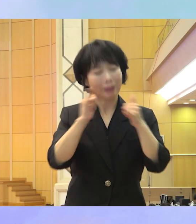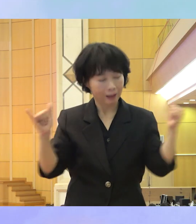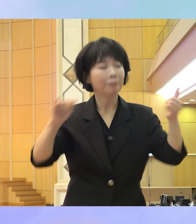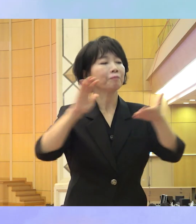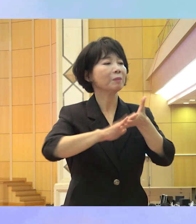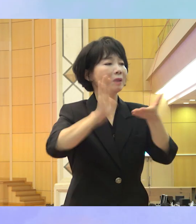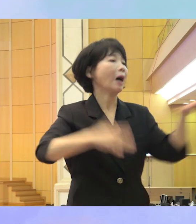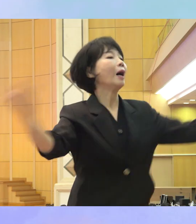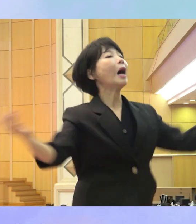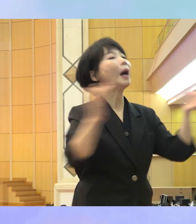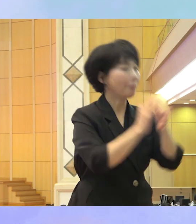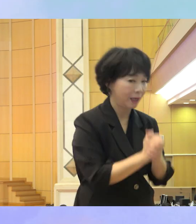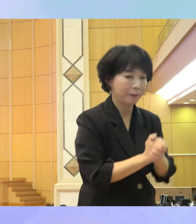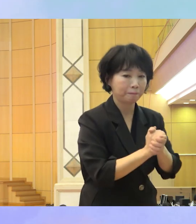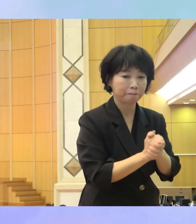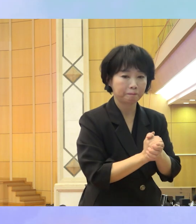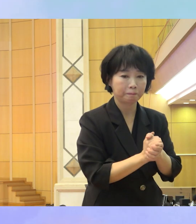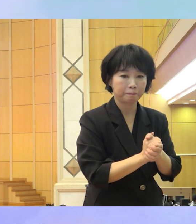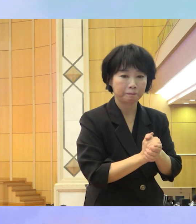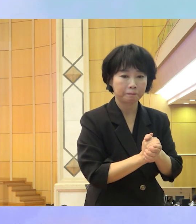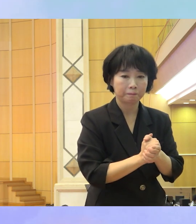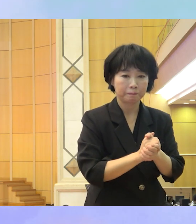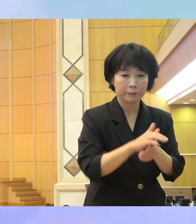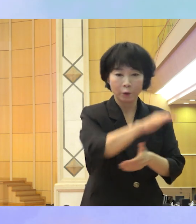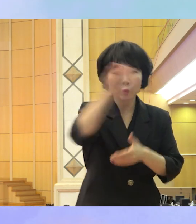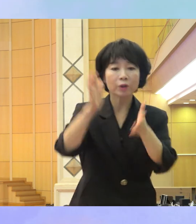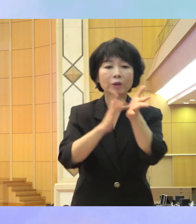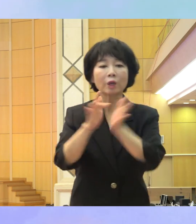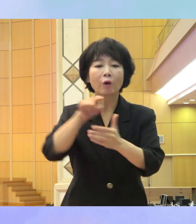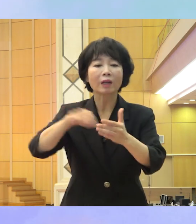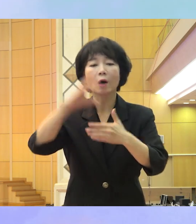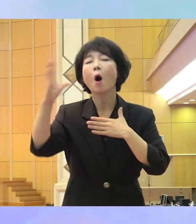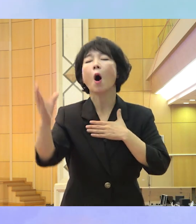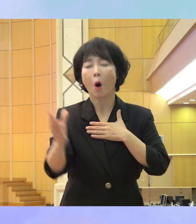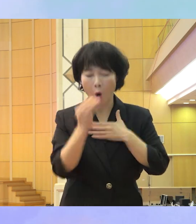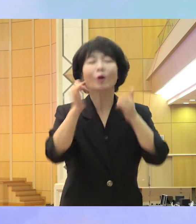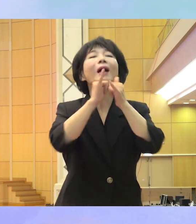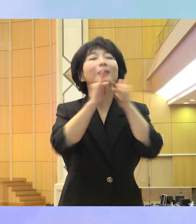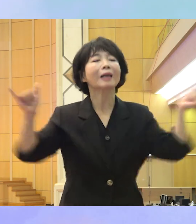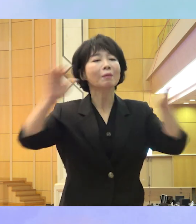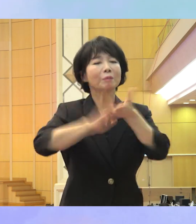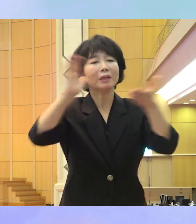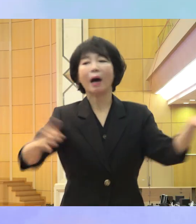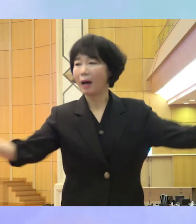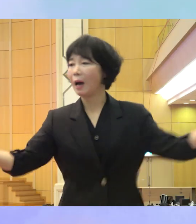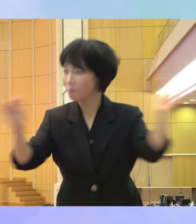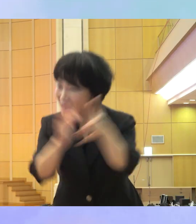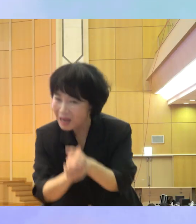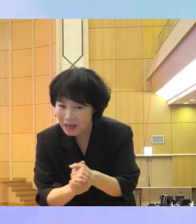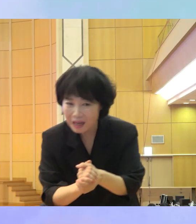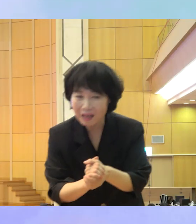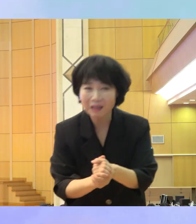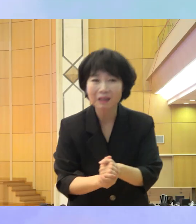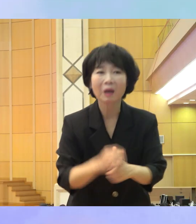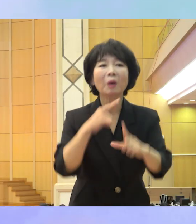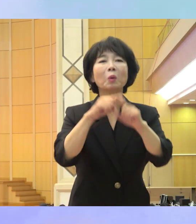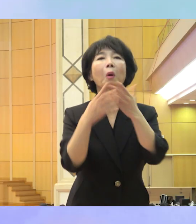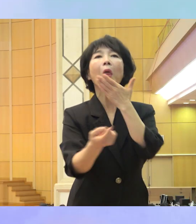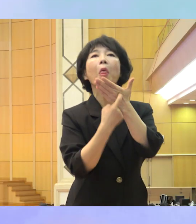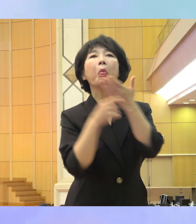성도입니다. 옆에 인사하겠습니다. 우리는 예수 그리스도 안에서 성도입니다. 성도가 돼야지 이게 교인이 되면